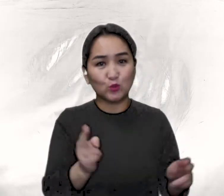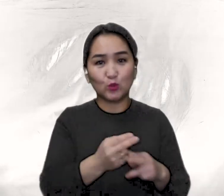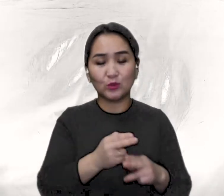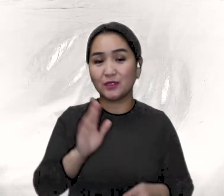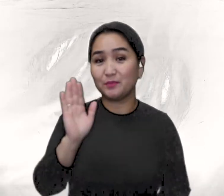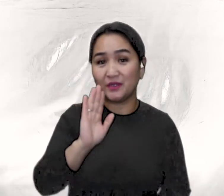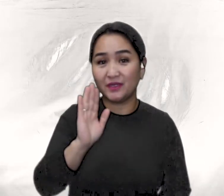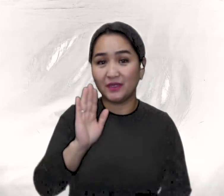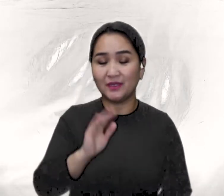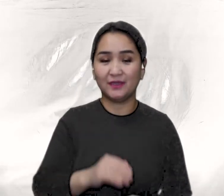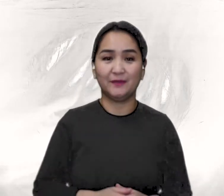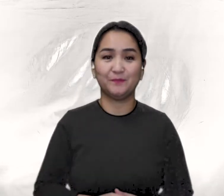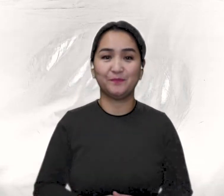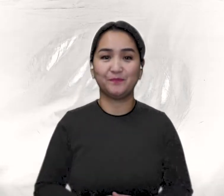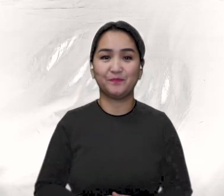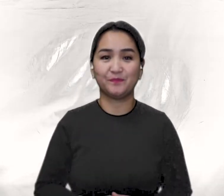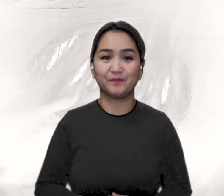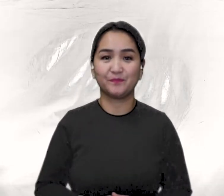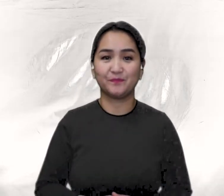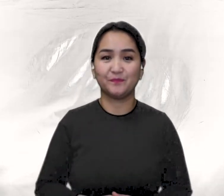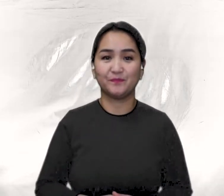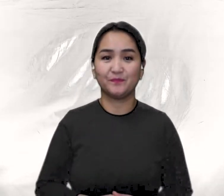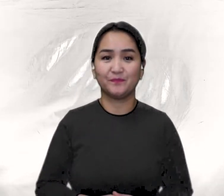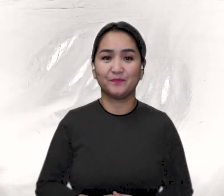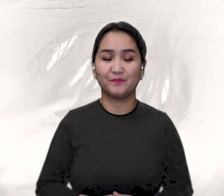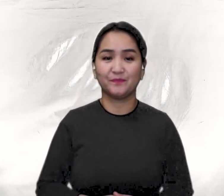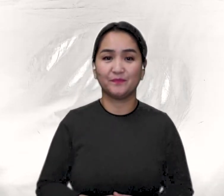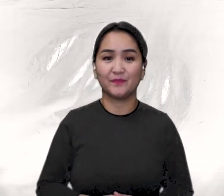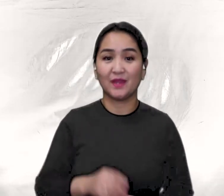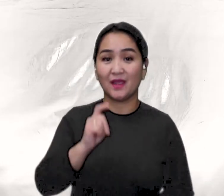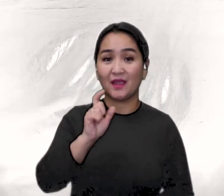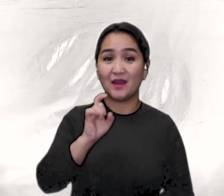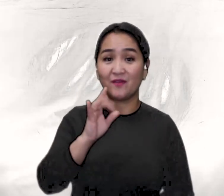Аа. Тэгээ хэрвээ хүмүүс хүмүүст